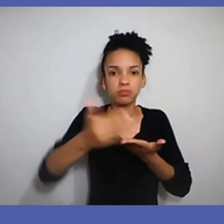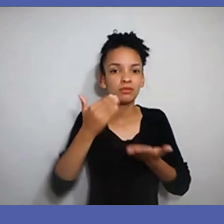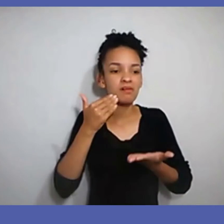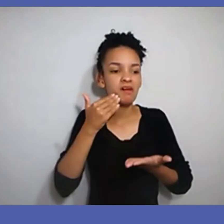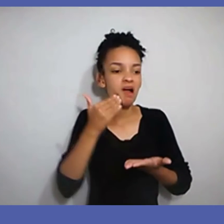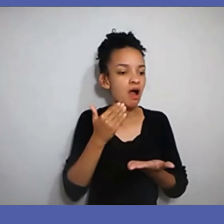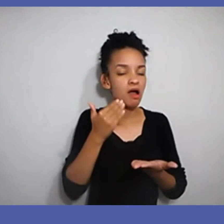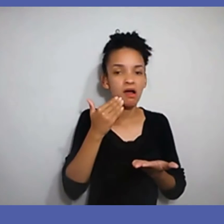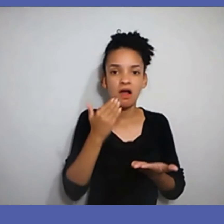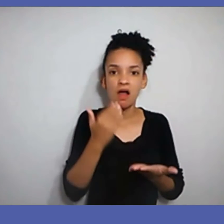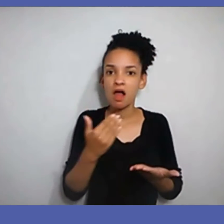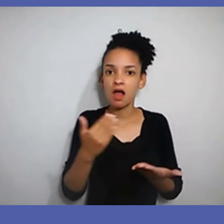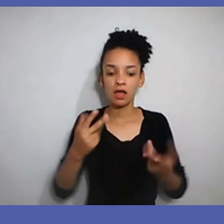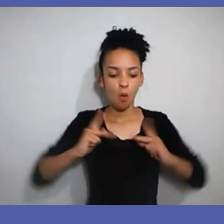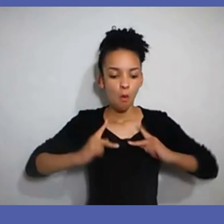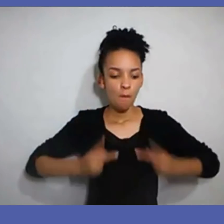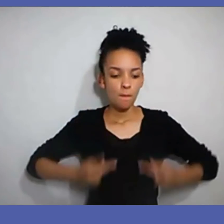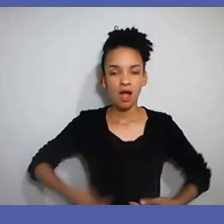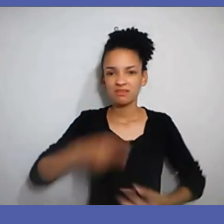muitas